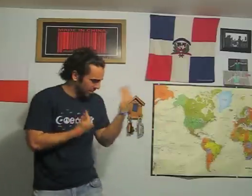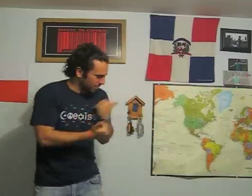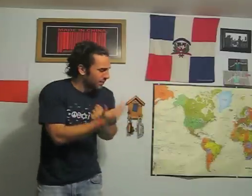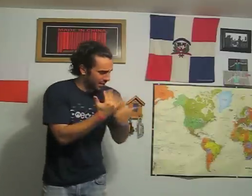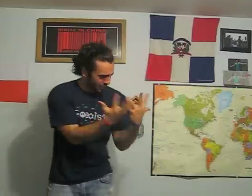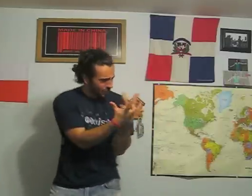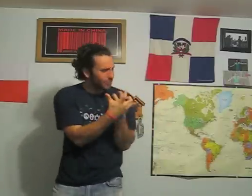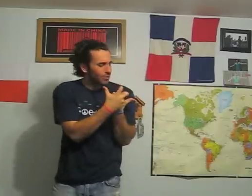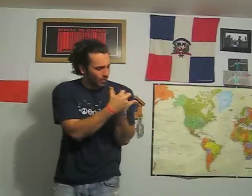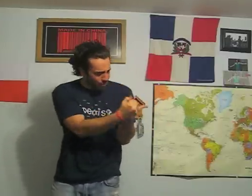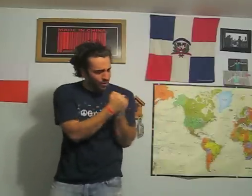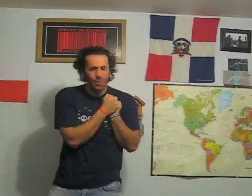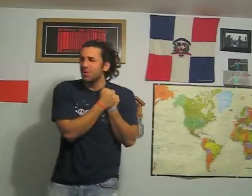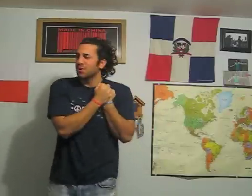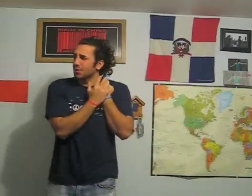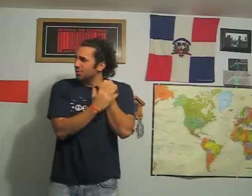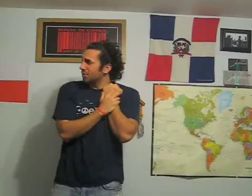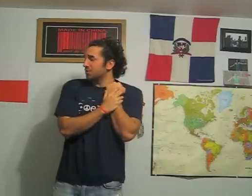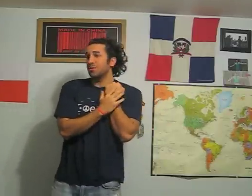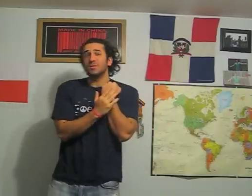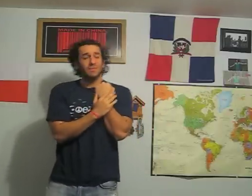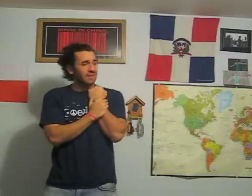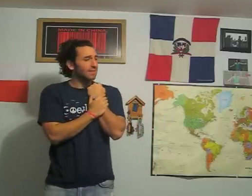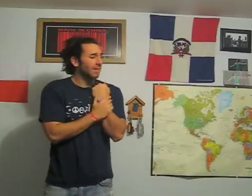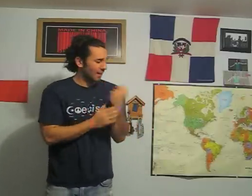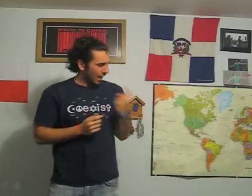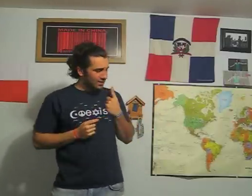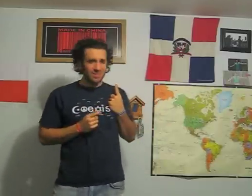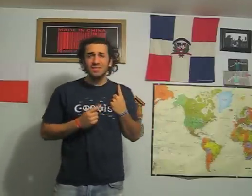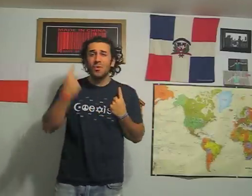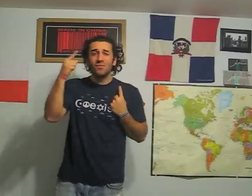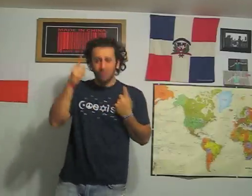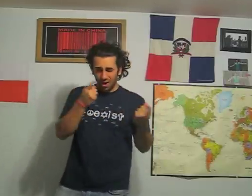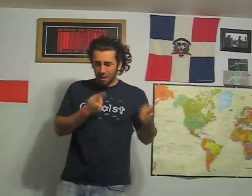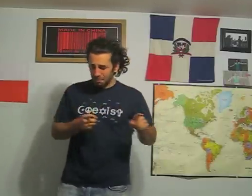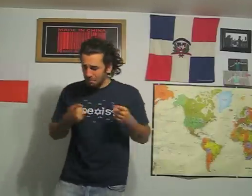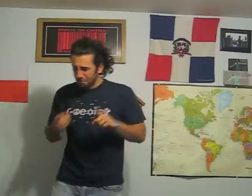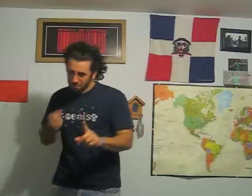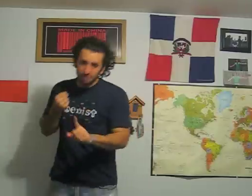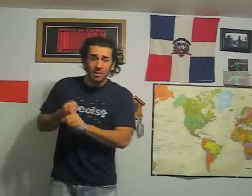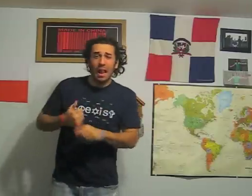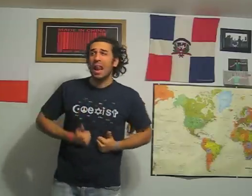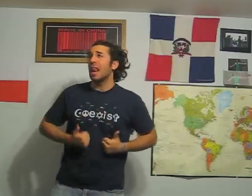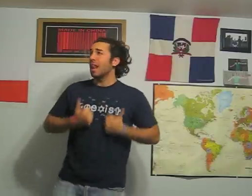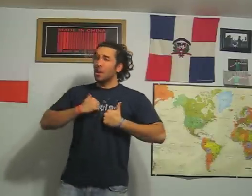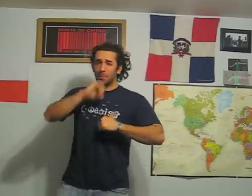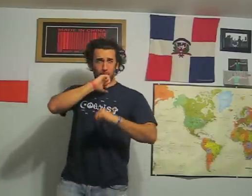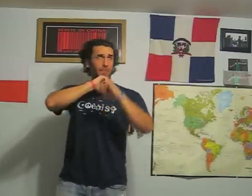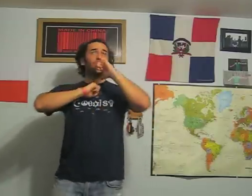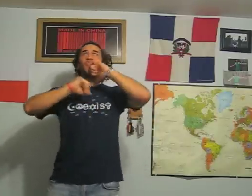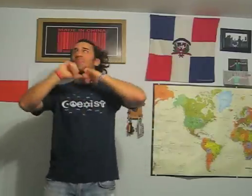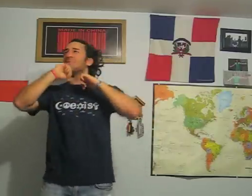acaricio y me dices por qué la vida es tan cruel con tus sentimientos